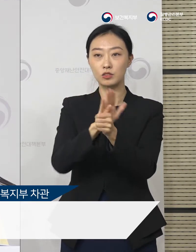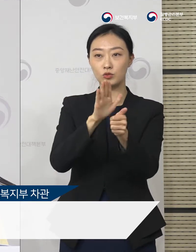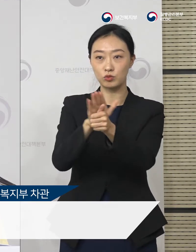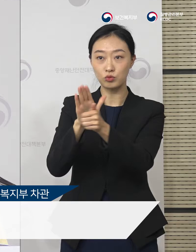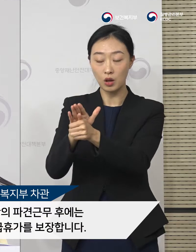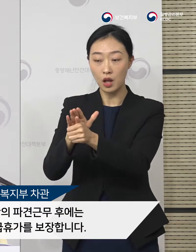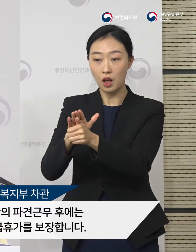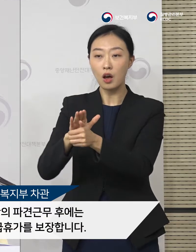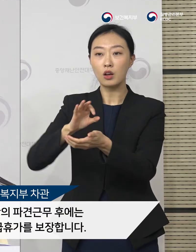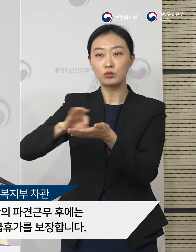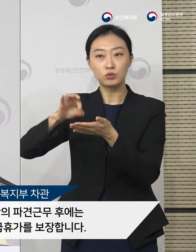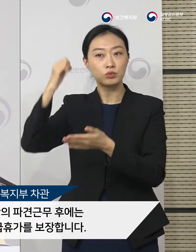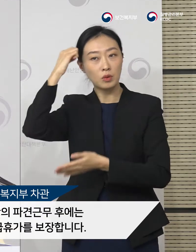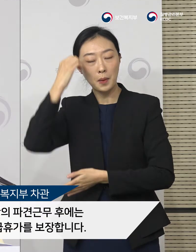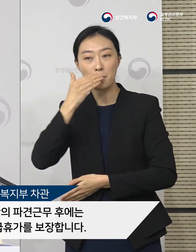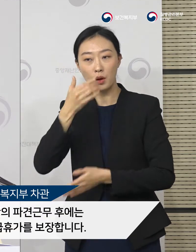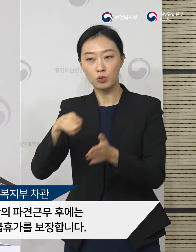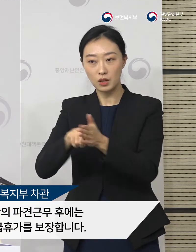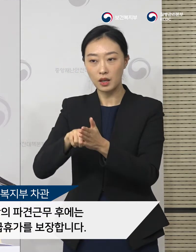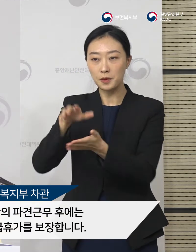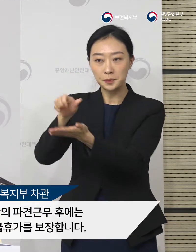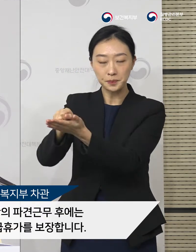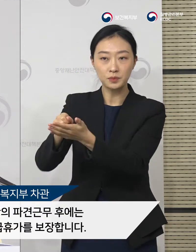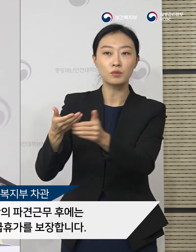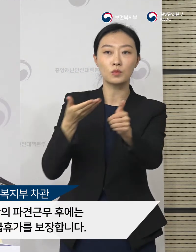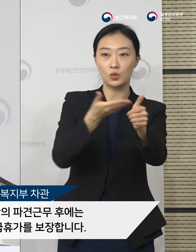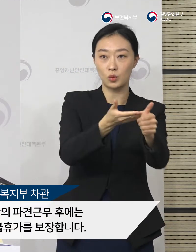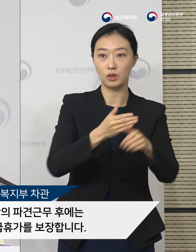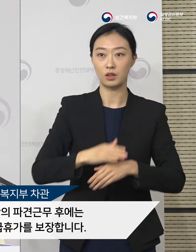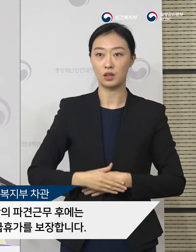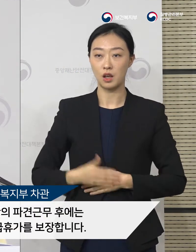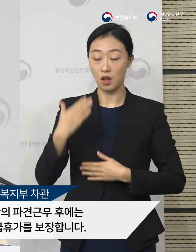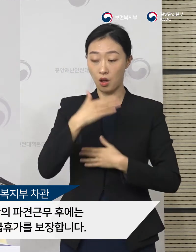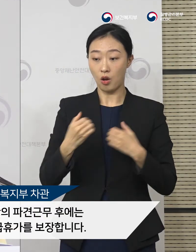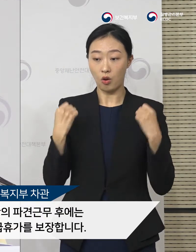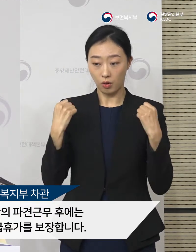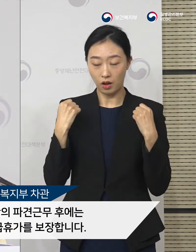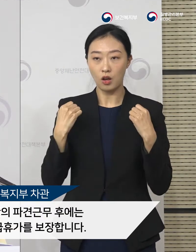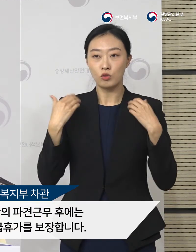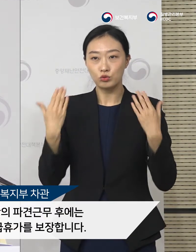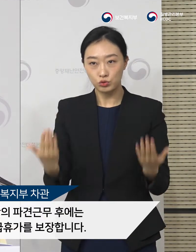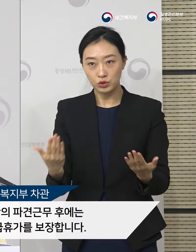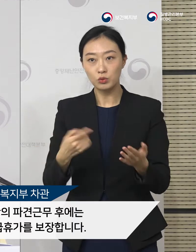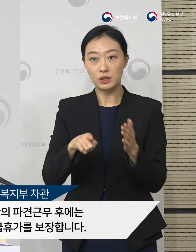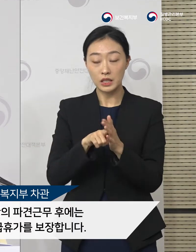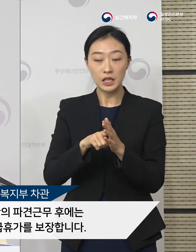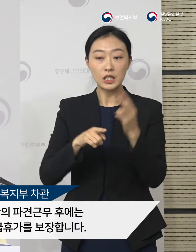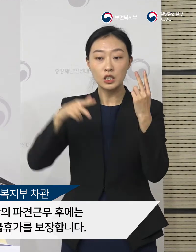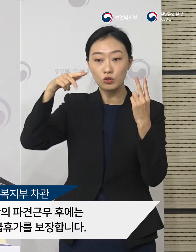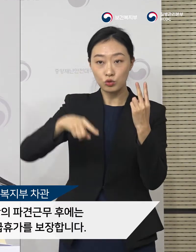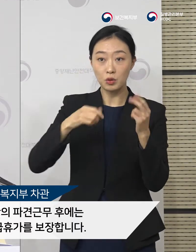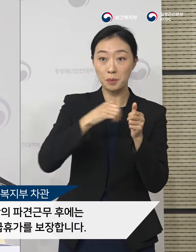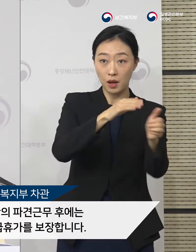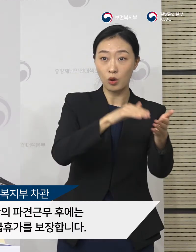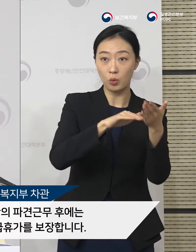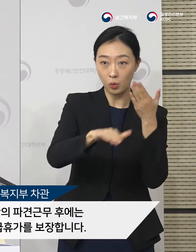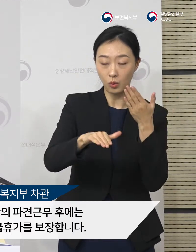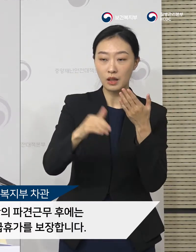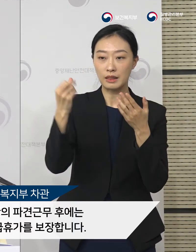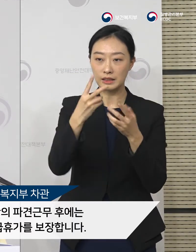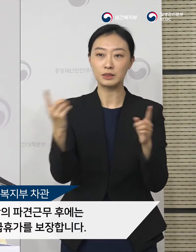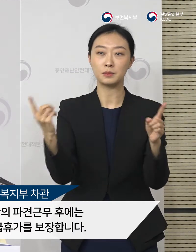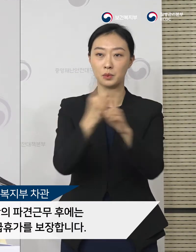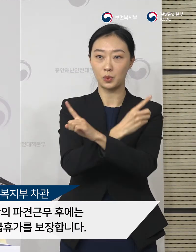있습니다. 의료 인력의 건강과 휴식을 보장하기 위하여 2주간의 파견 근무 후에는 인력을